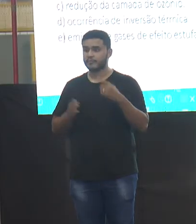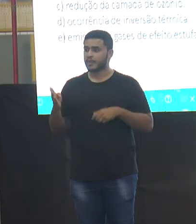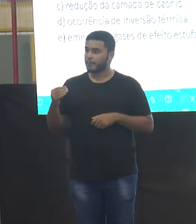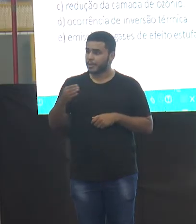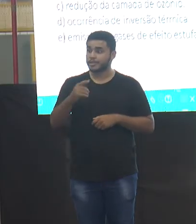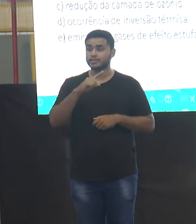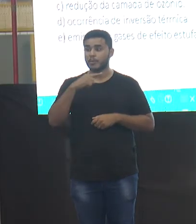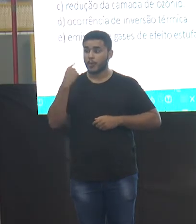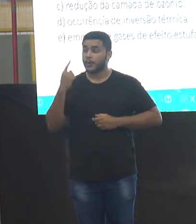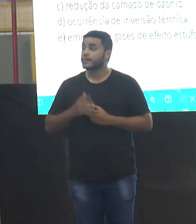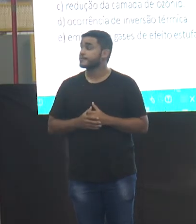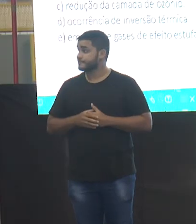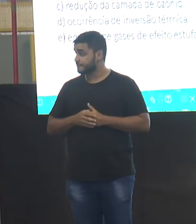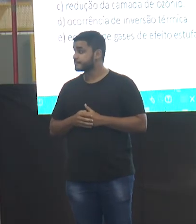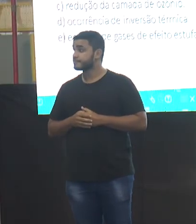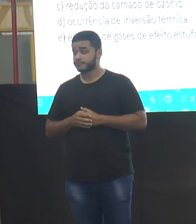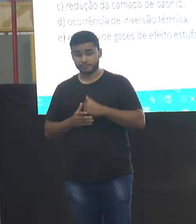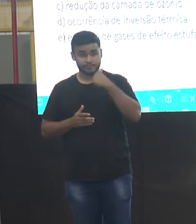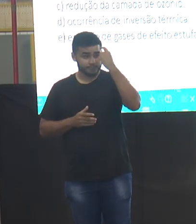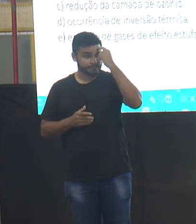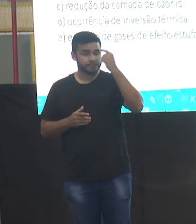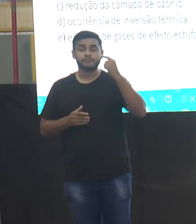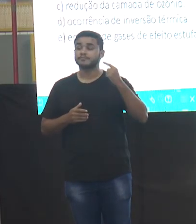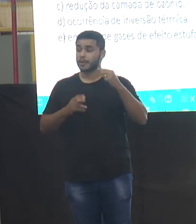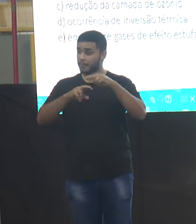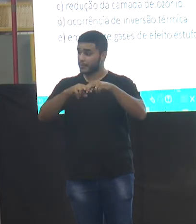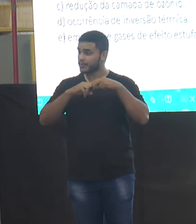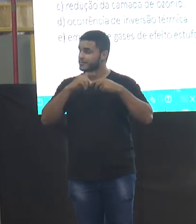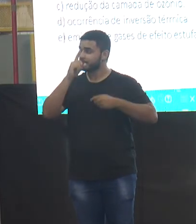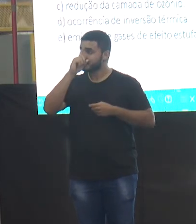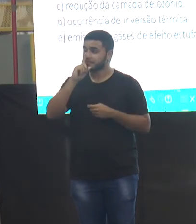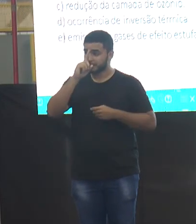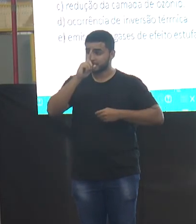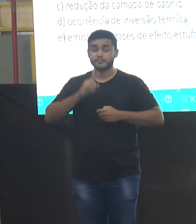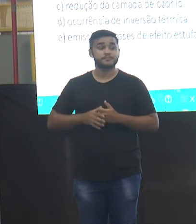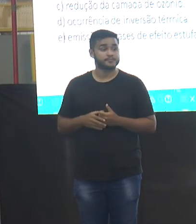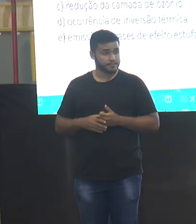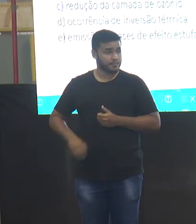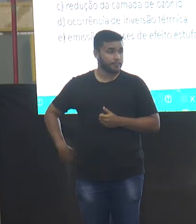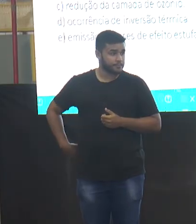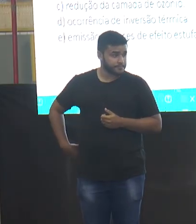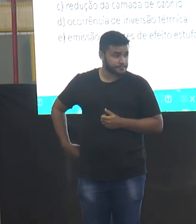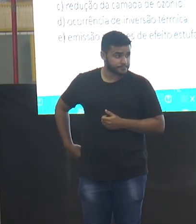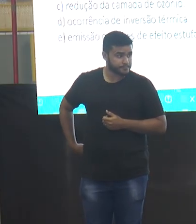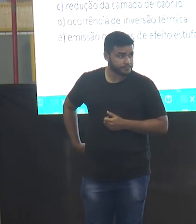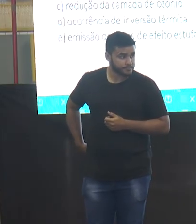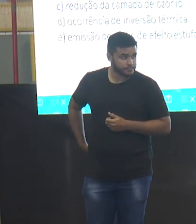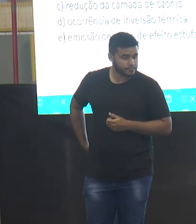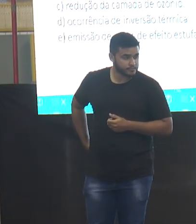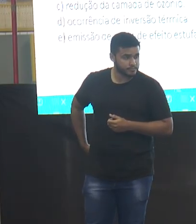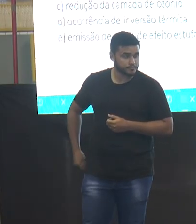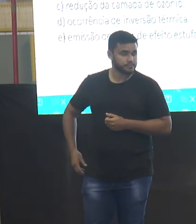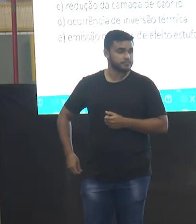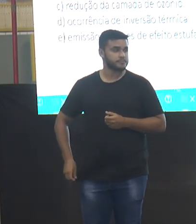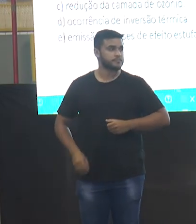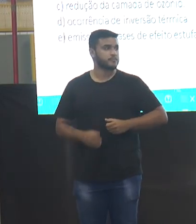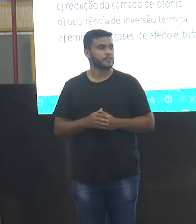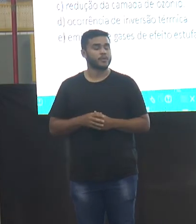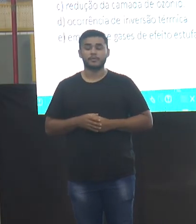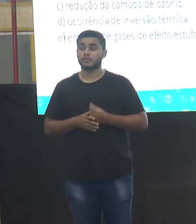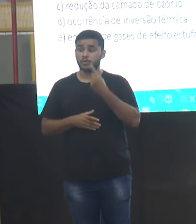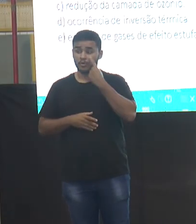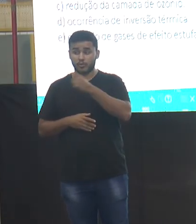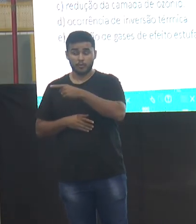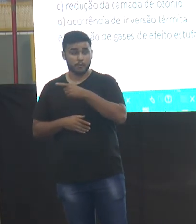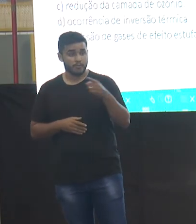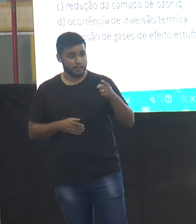e etc. Então esse é o problema da chuva ácida. Cara, eu queria que vocês olhassem duas